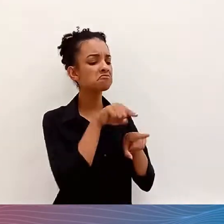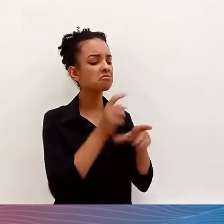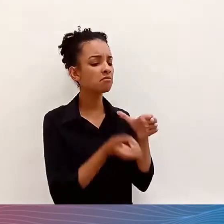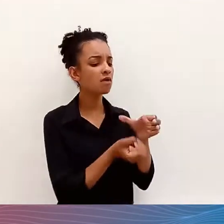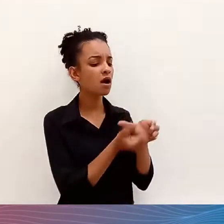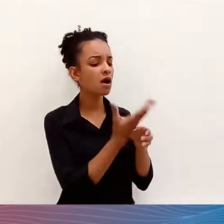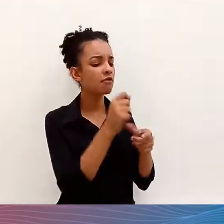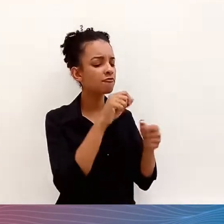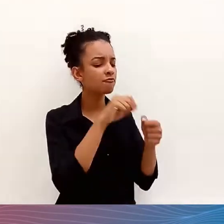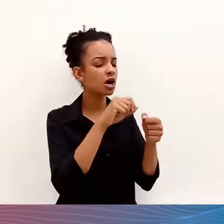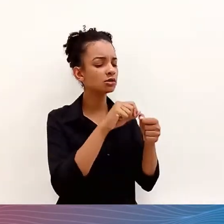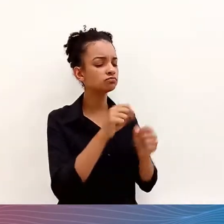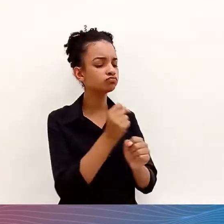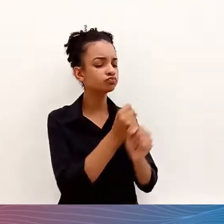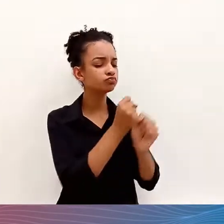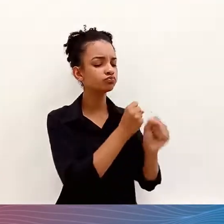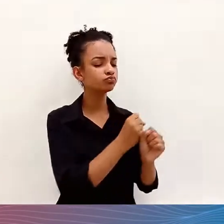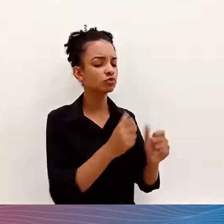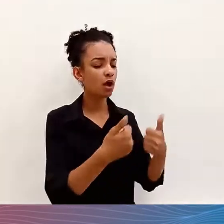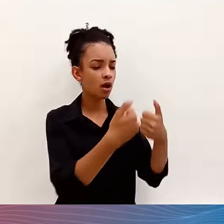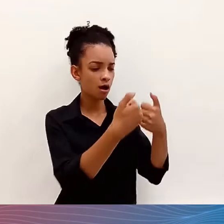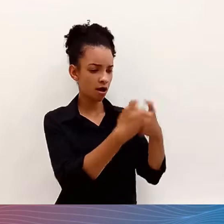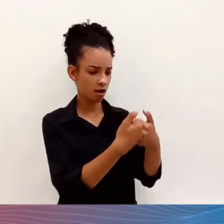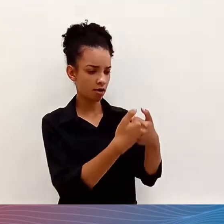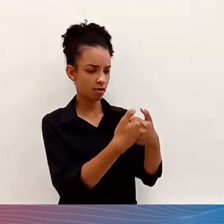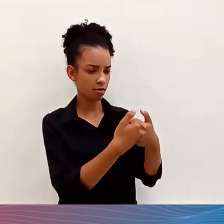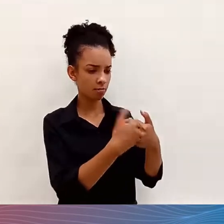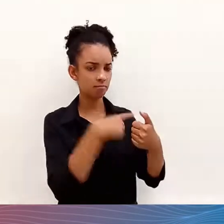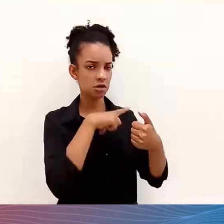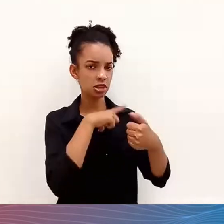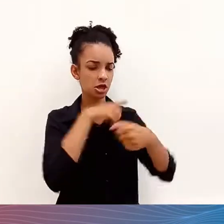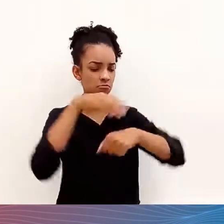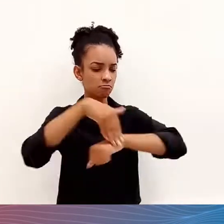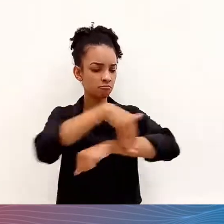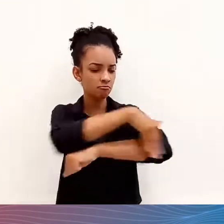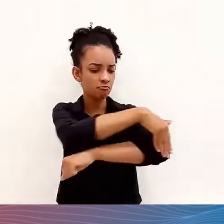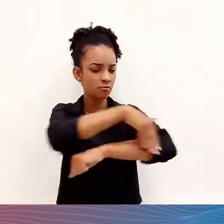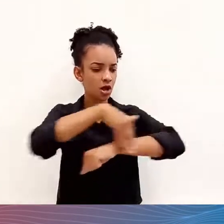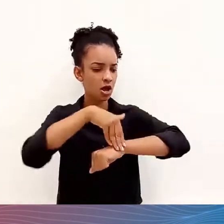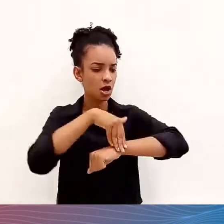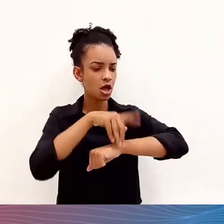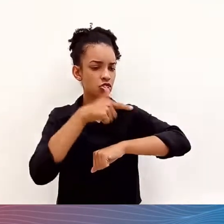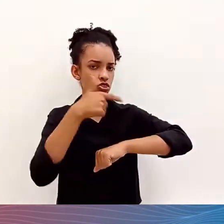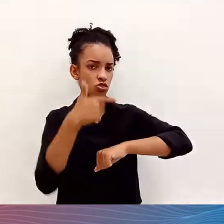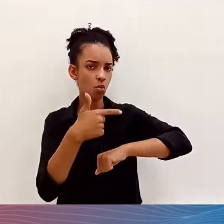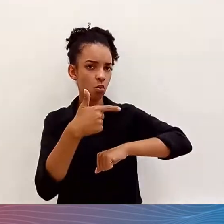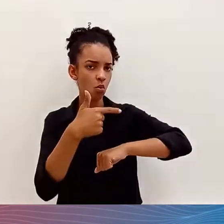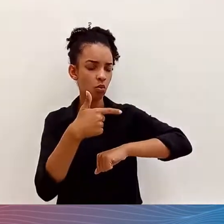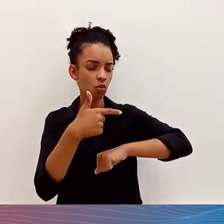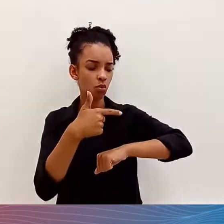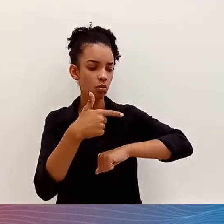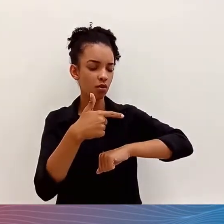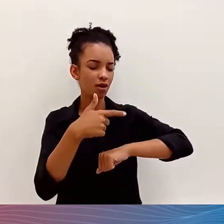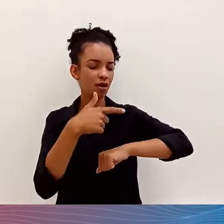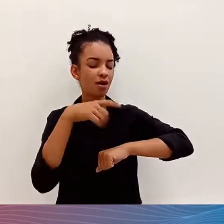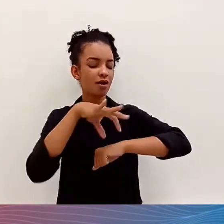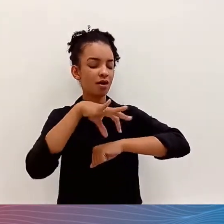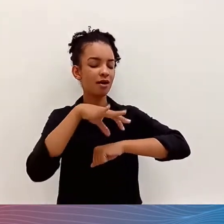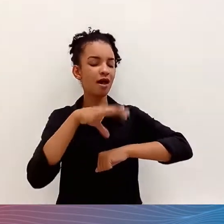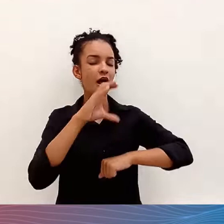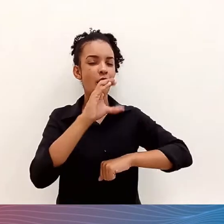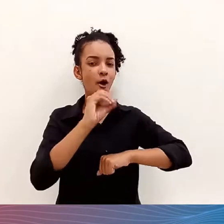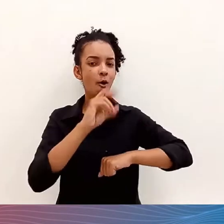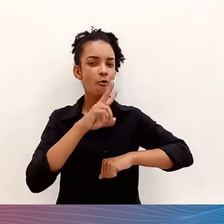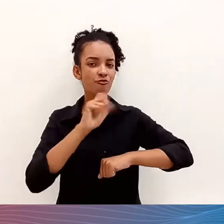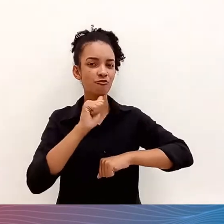côvados, será o seu comprimento de 1,5 côvado a largura e de 1,5 côvado a altura.